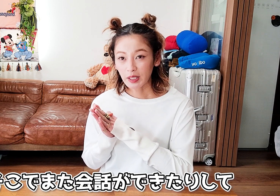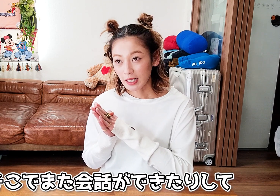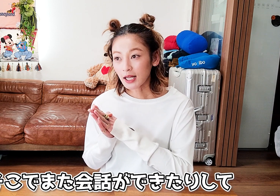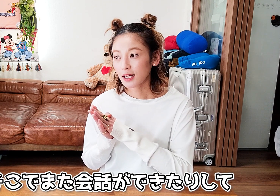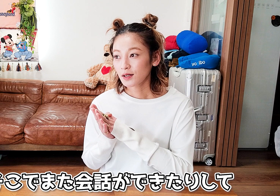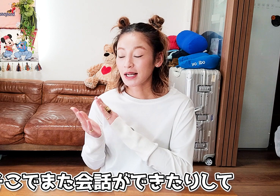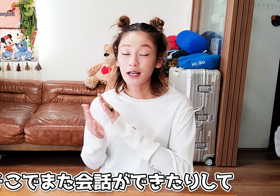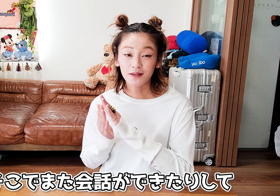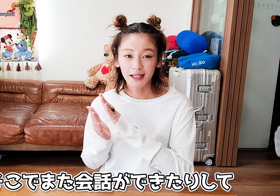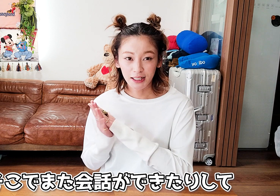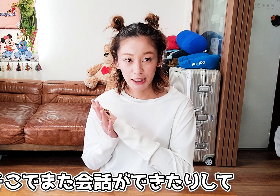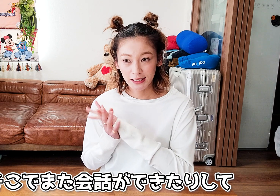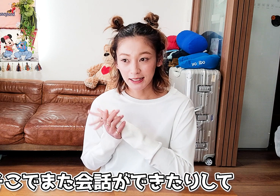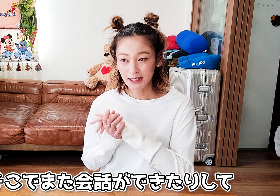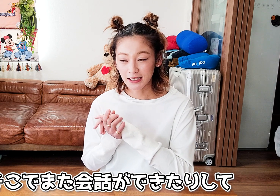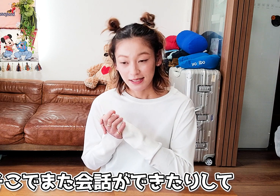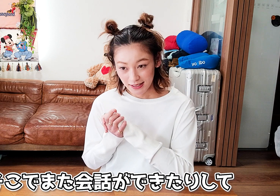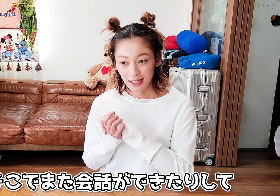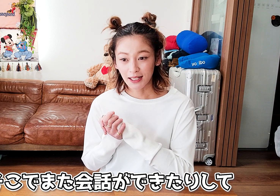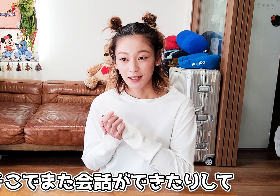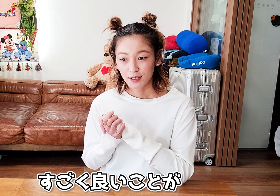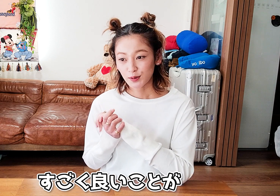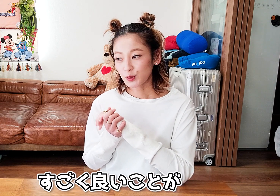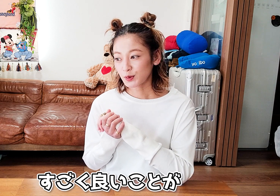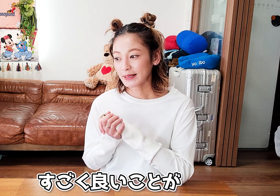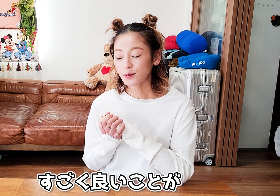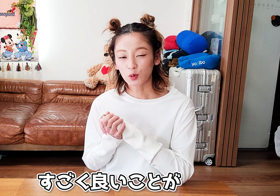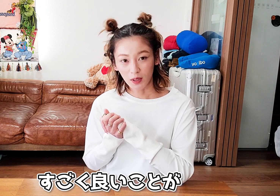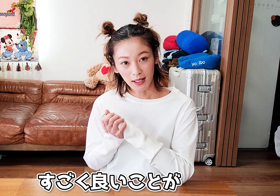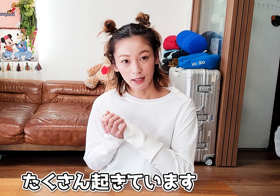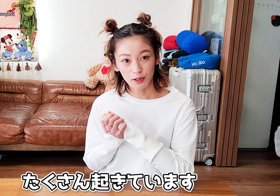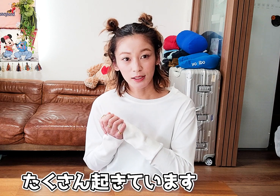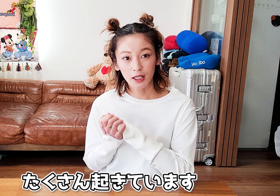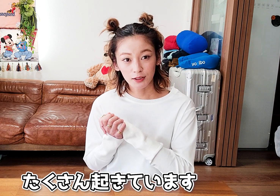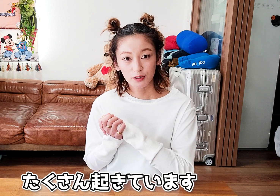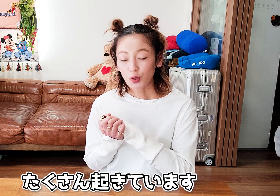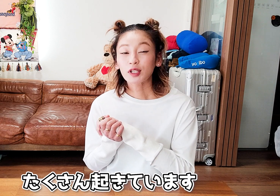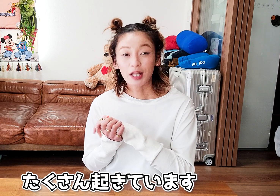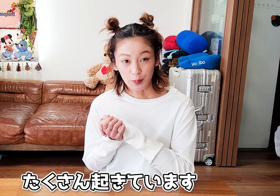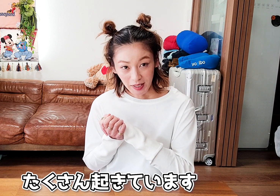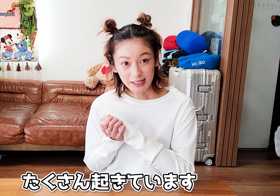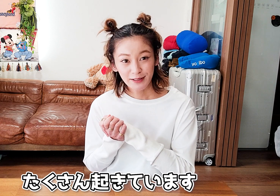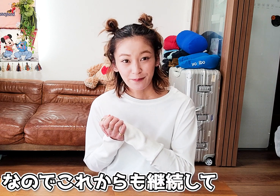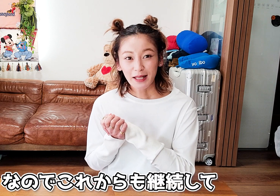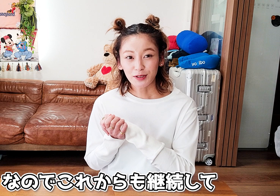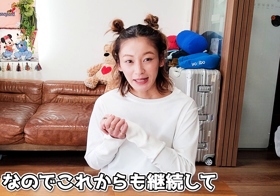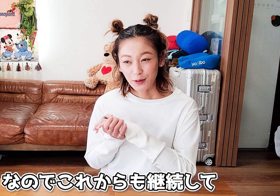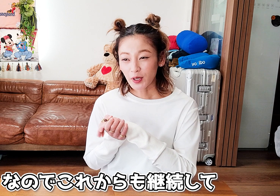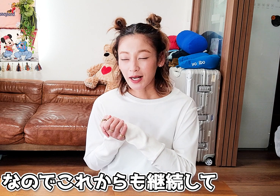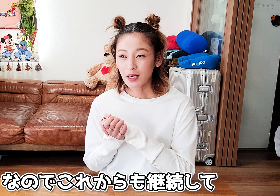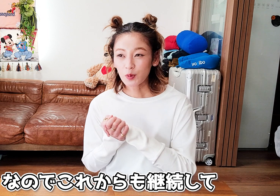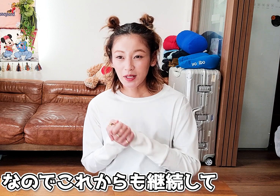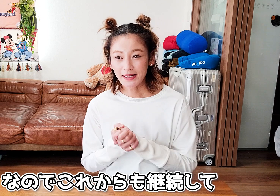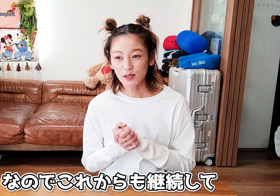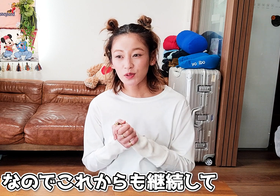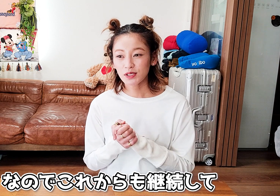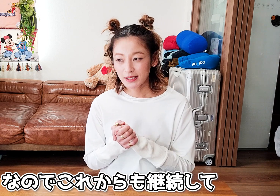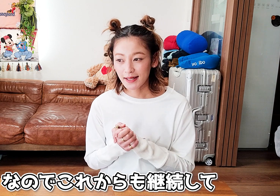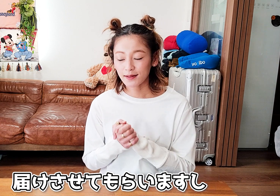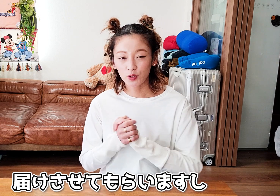た会話ができたりして、すごくいいことがたくさん起きています。なのでこれからも継続して届